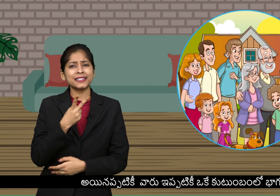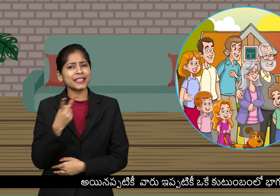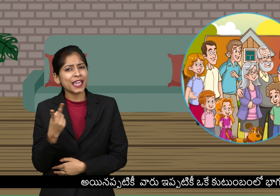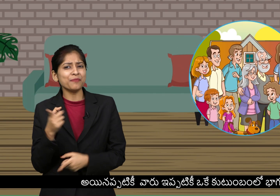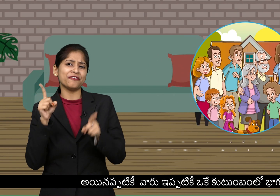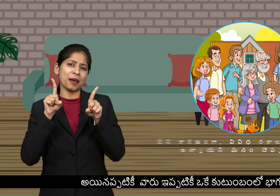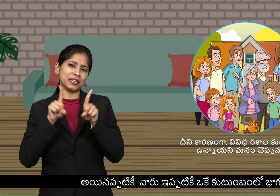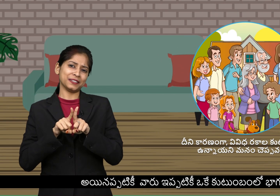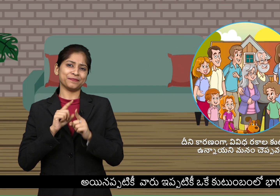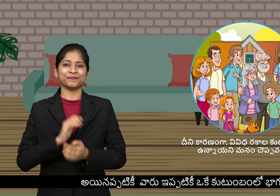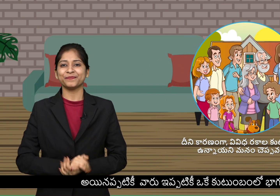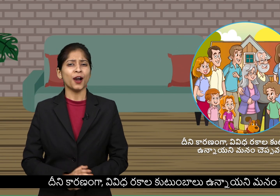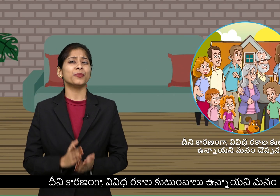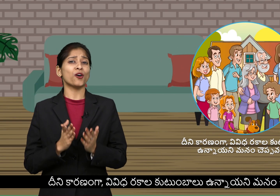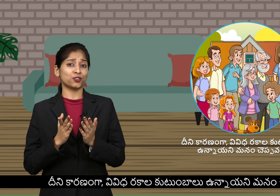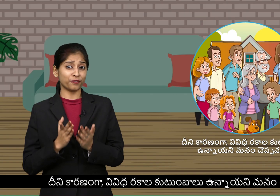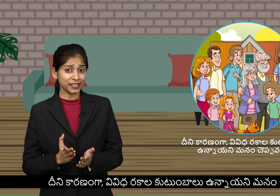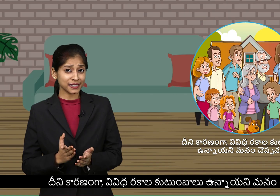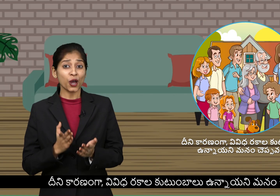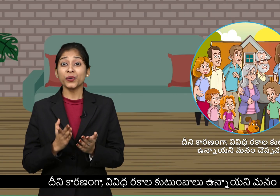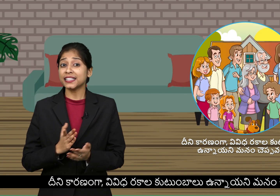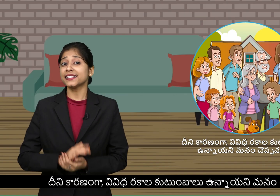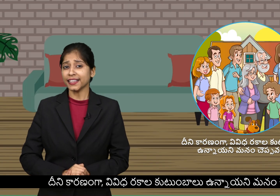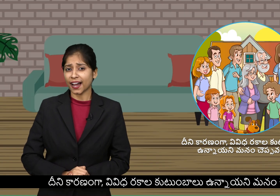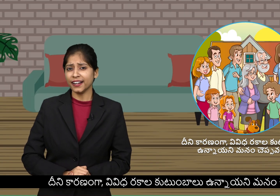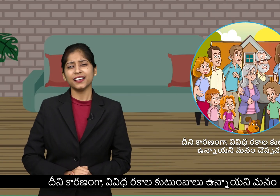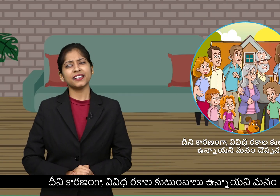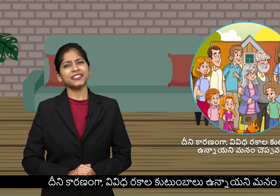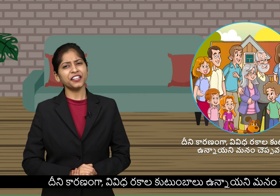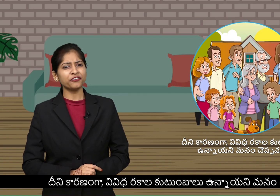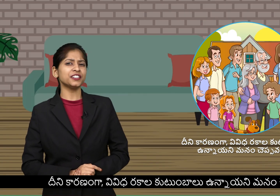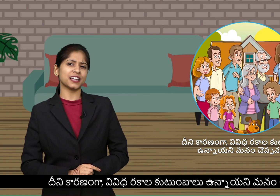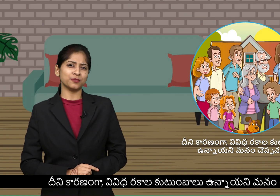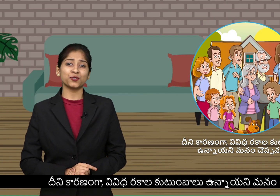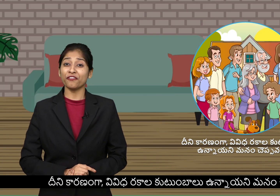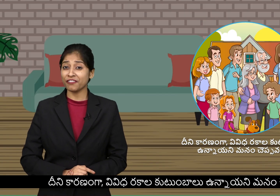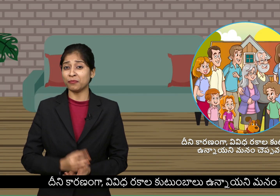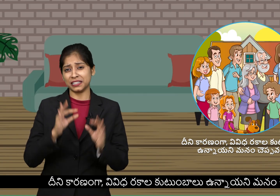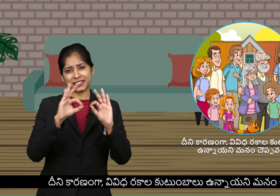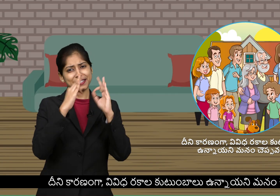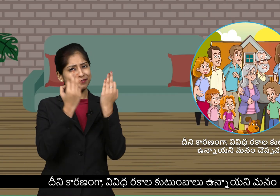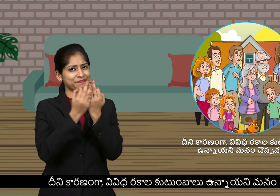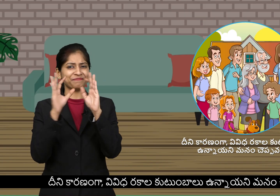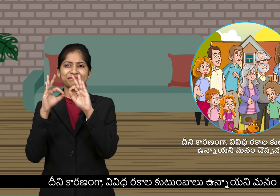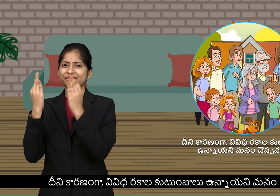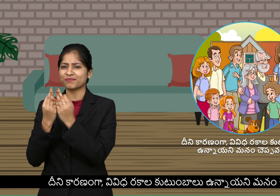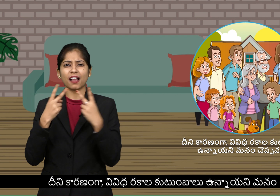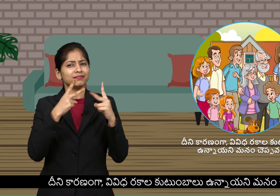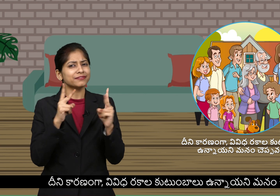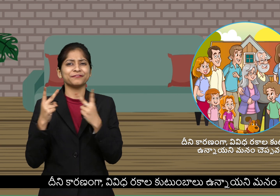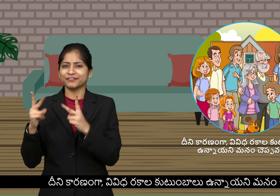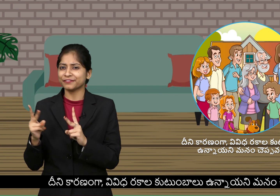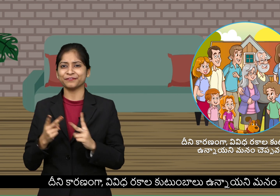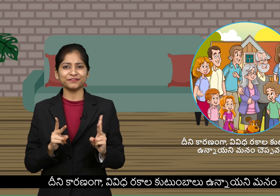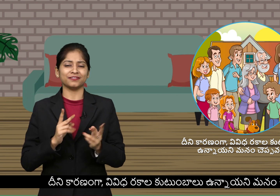వారు ఇప్పటికీ ఒకే కుటుంబంలో భాగమే. దీని కారణంగా వివిధ రకాల కుటుంబాలు ఉన్నాయని మనం చెప్పవచ్చు.